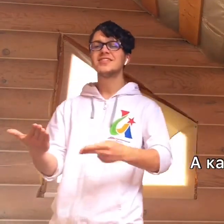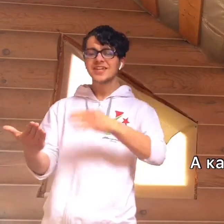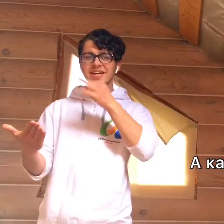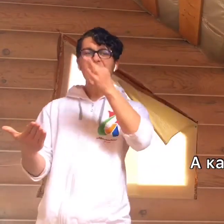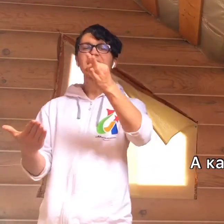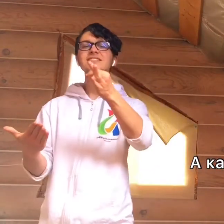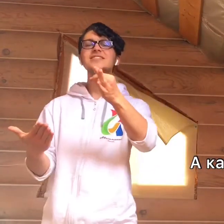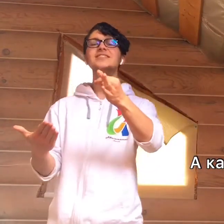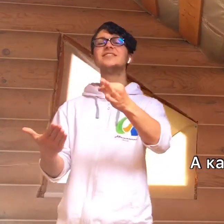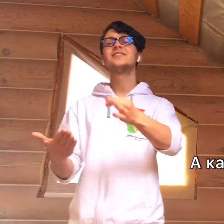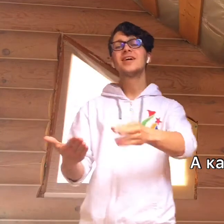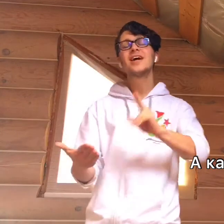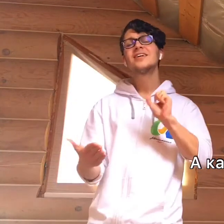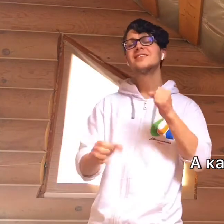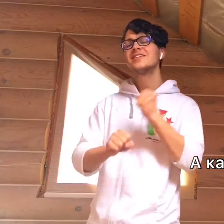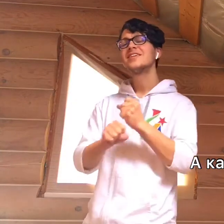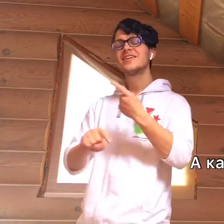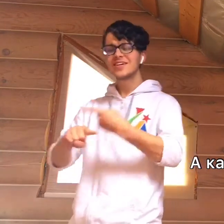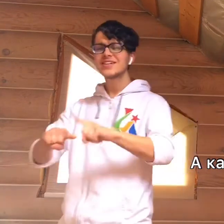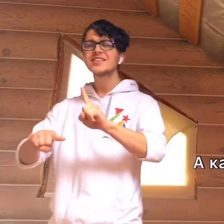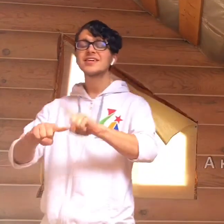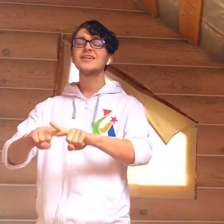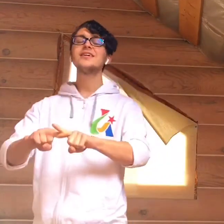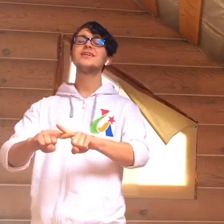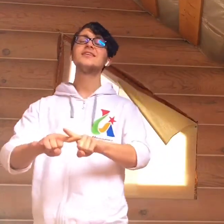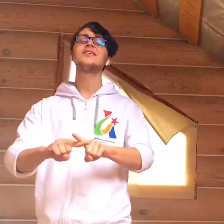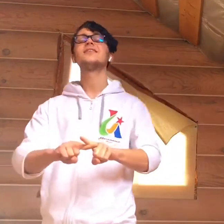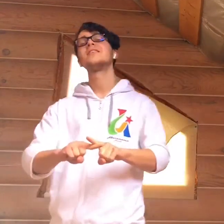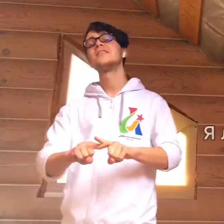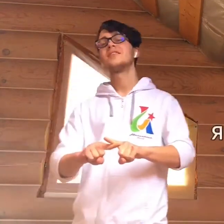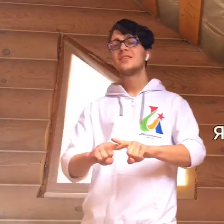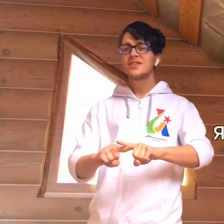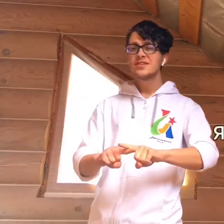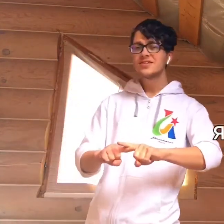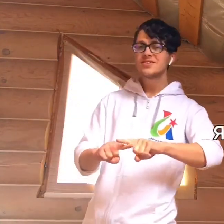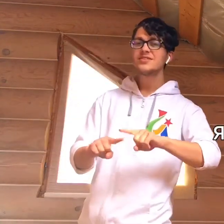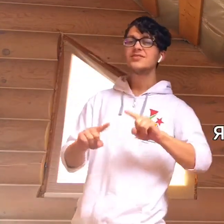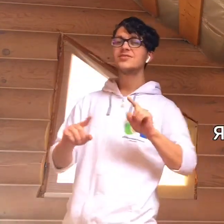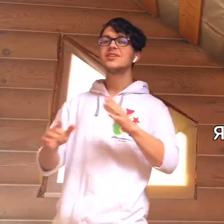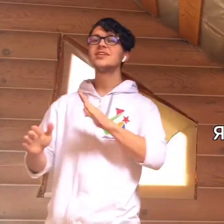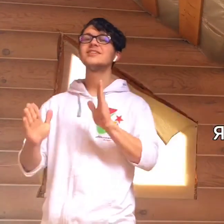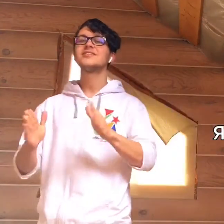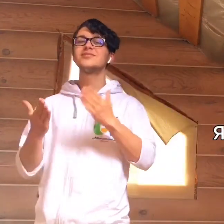Скажи, как мне сделать это? Я лишь хочу тебе улыбнуться.